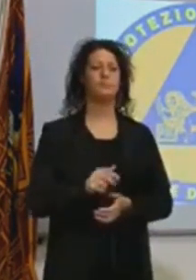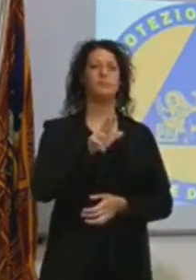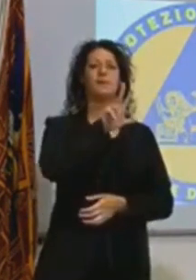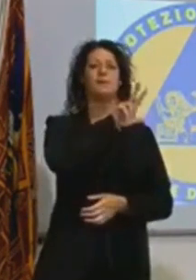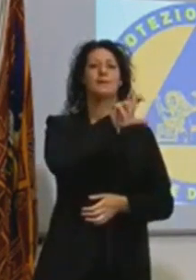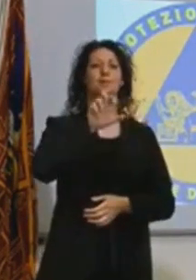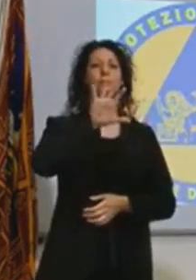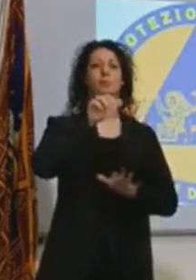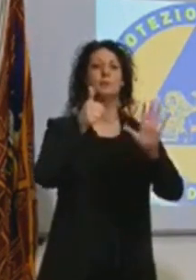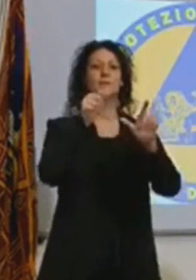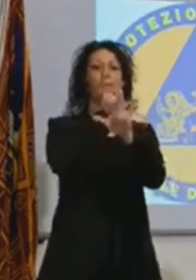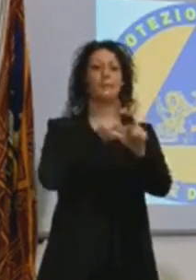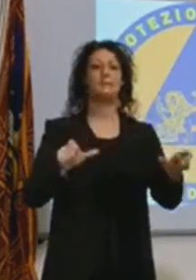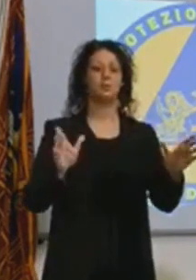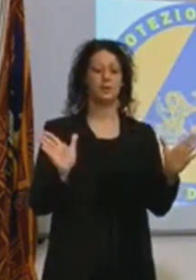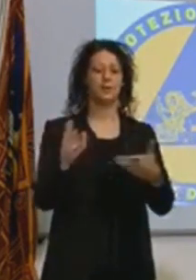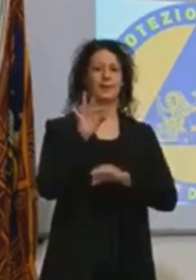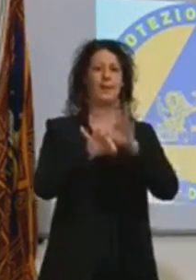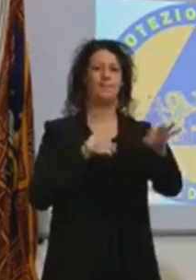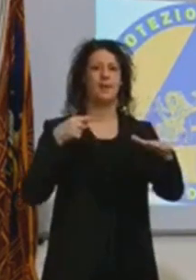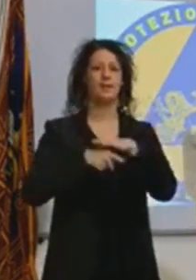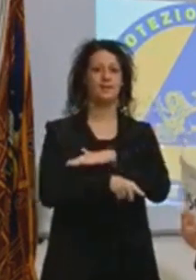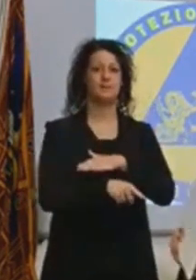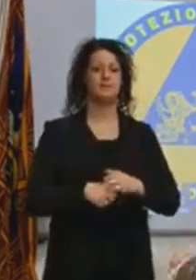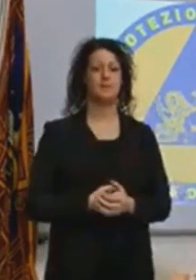356 persone in terapia intensiva.